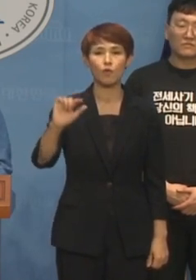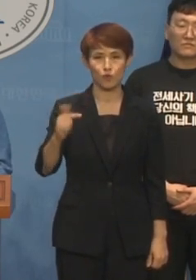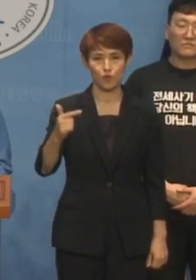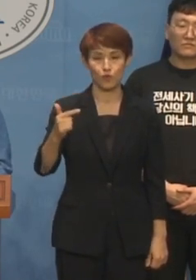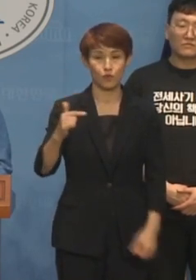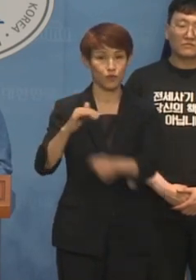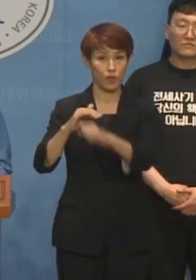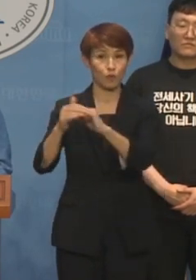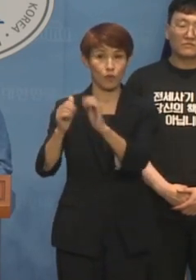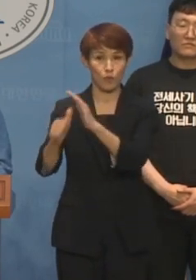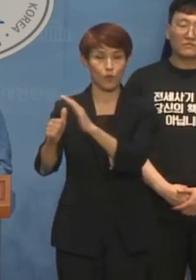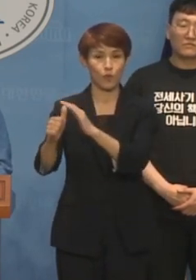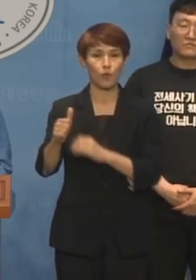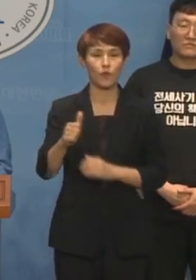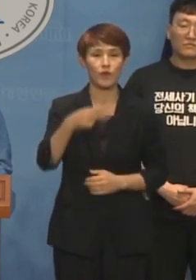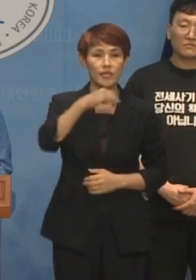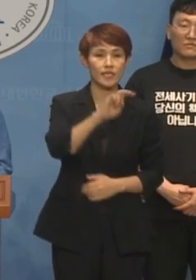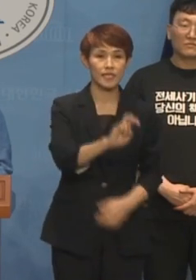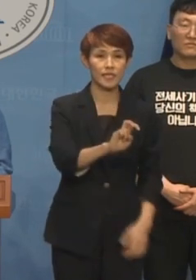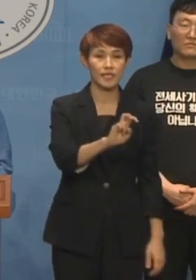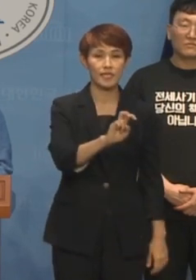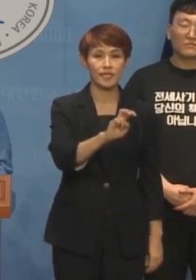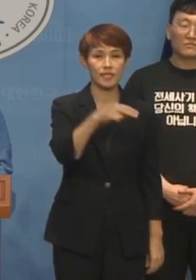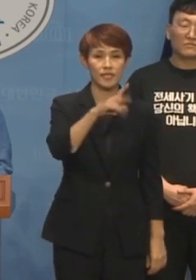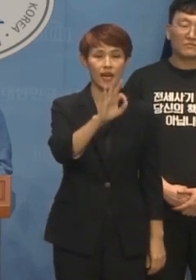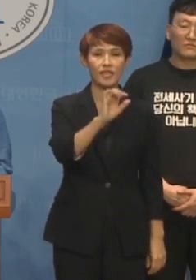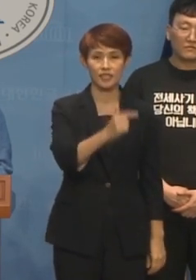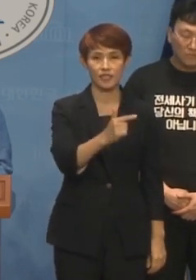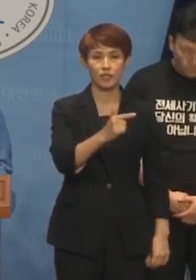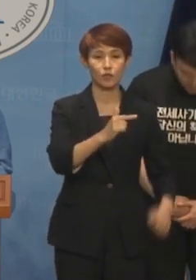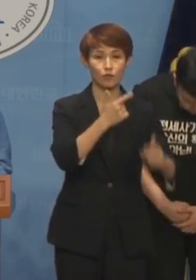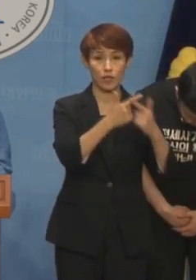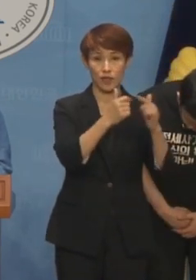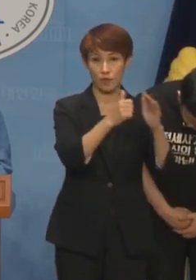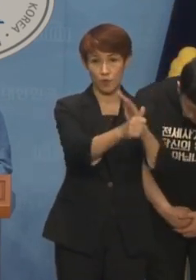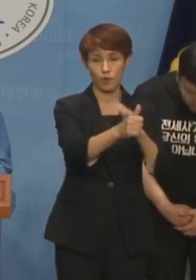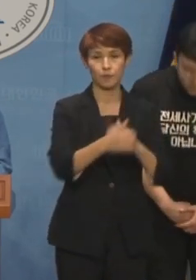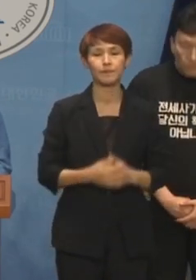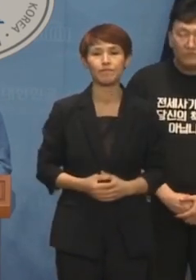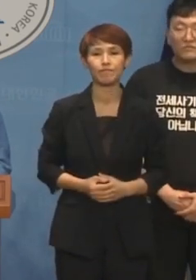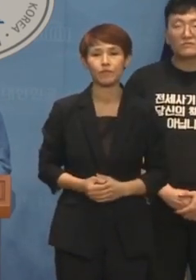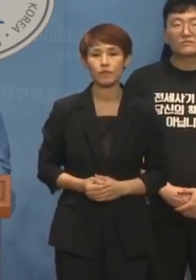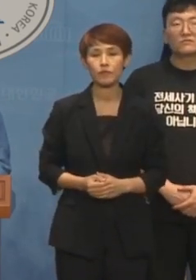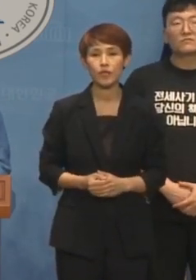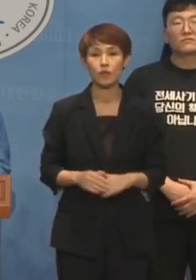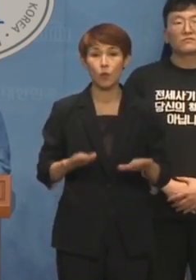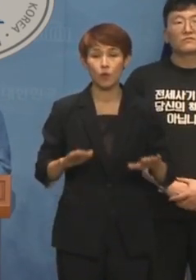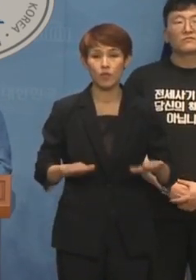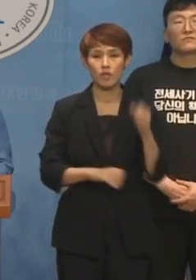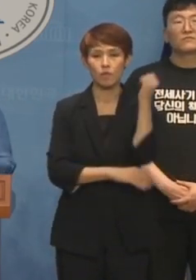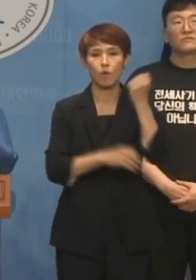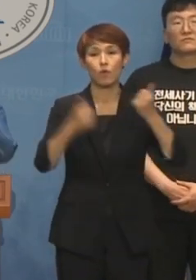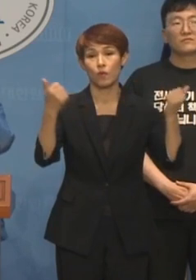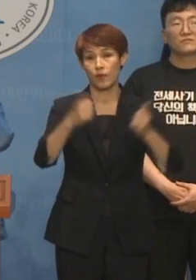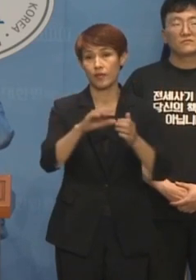지역위원회 대표 오셨고, 신상원 부산 지역 대표 오셨습니다. 오늘 본회의에서